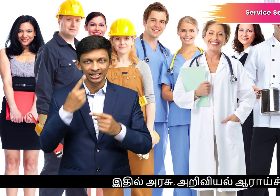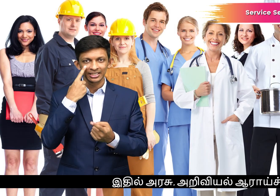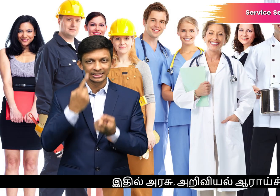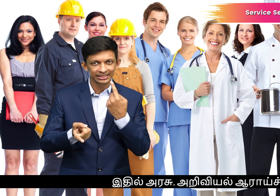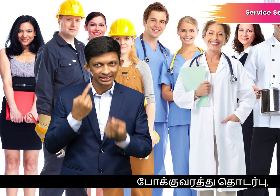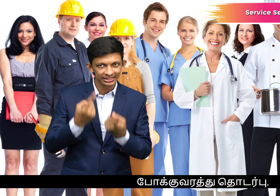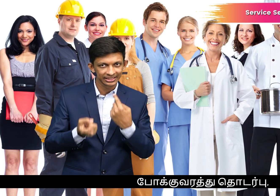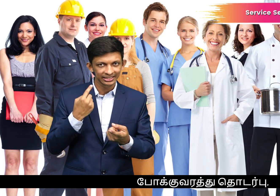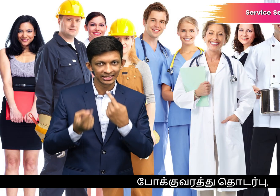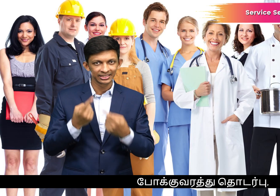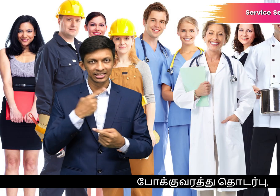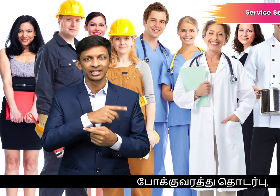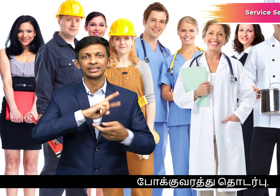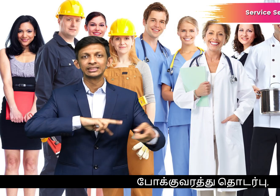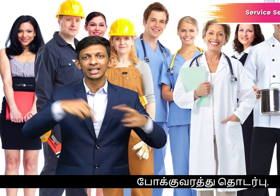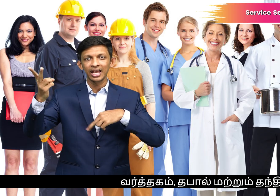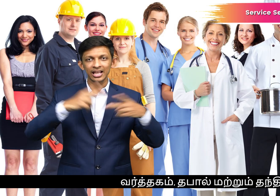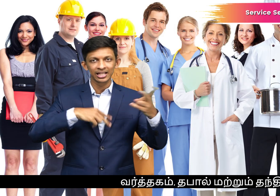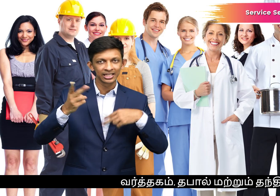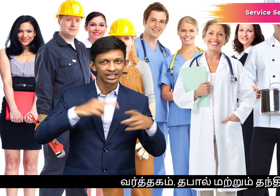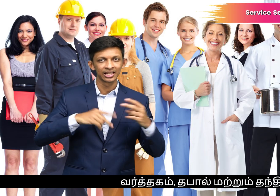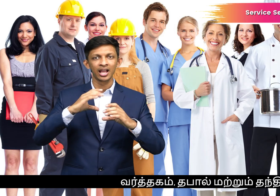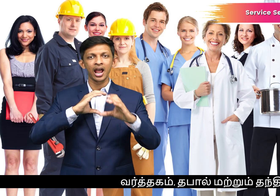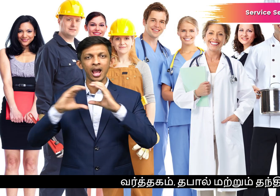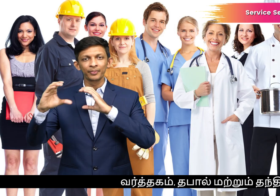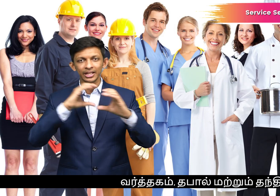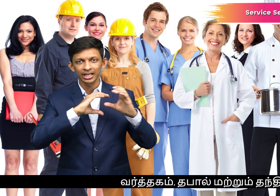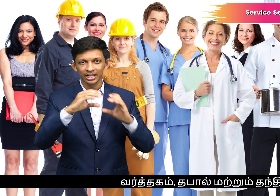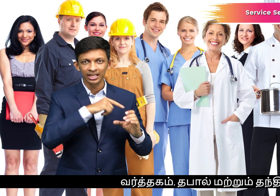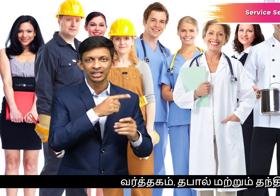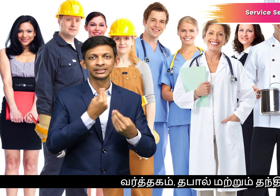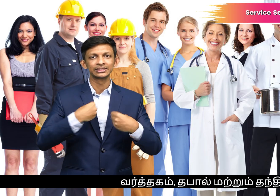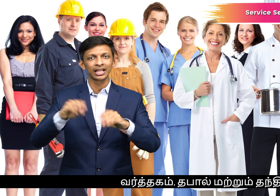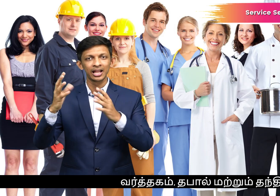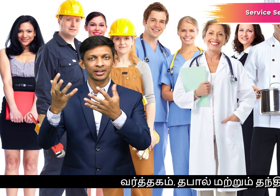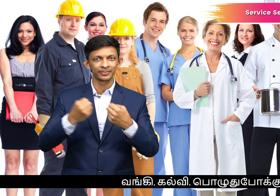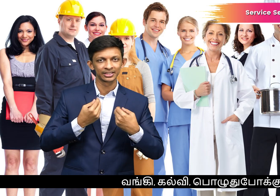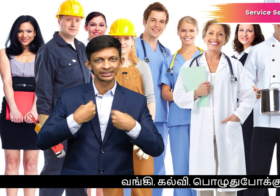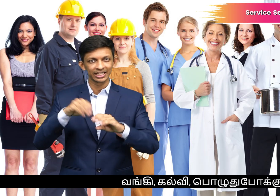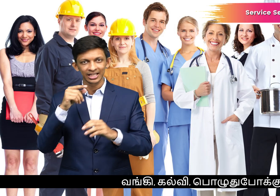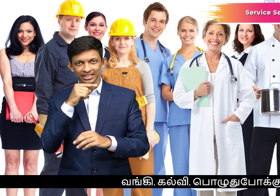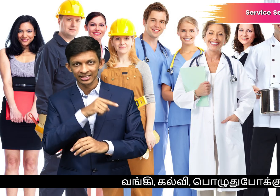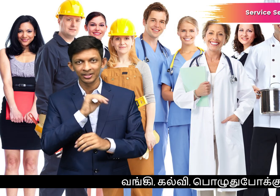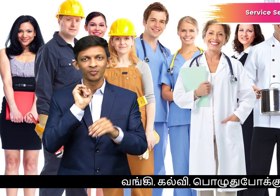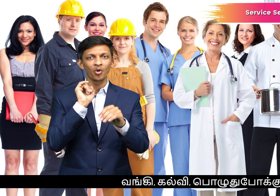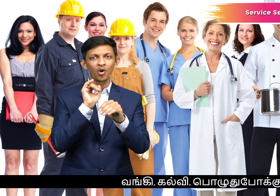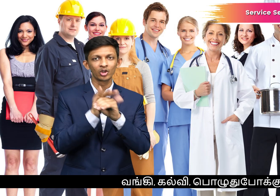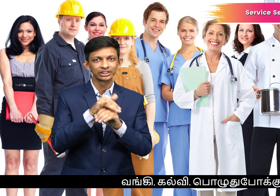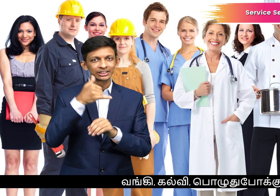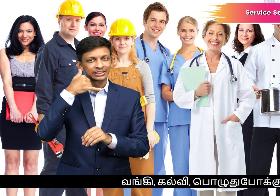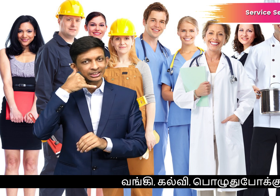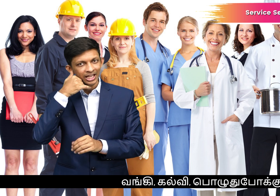ஆராய்ச்சி, போக்குவரத்து தொடர்பு, வர்த்தகம், தபால் மற்றும் தந்தி, வங்கி,